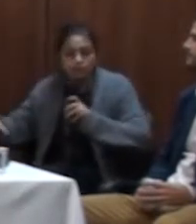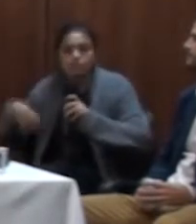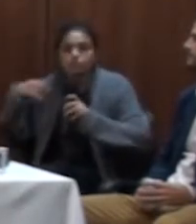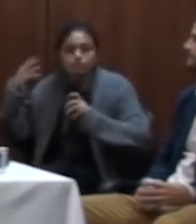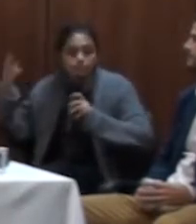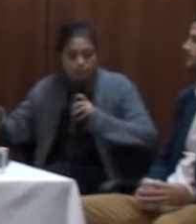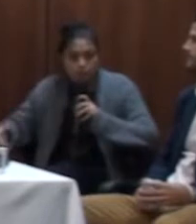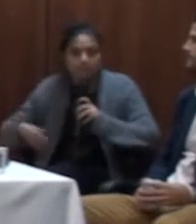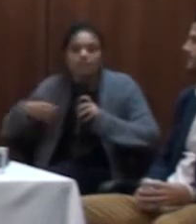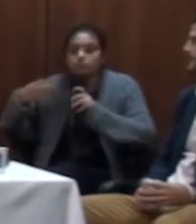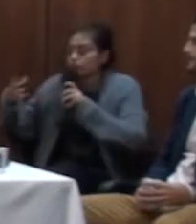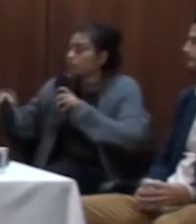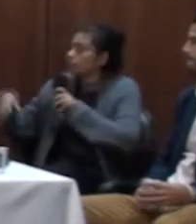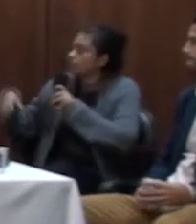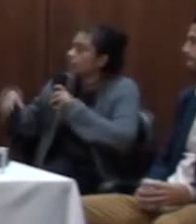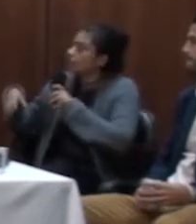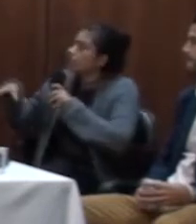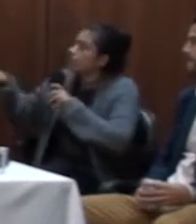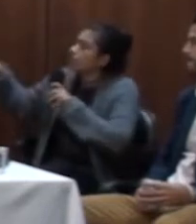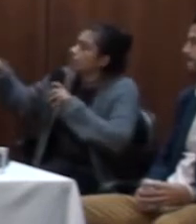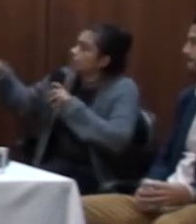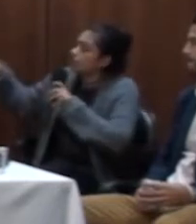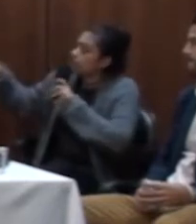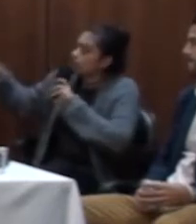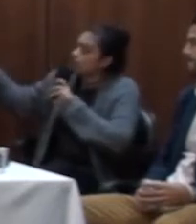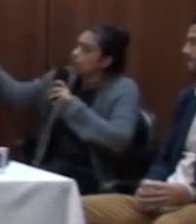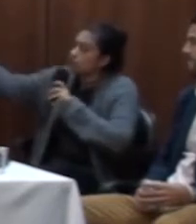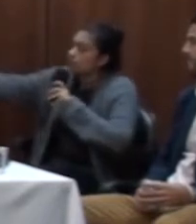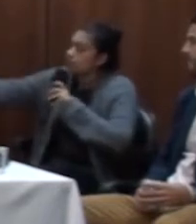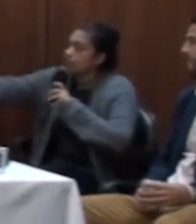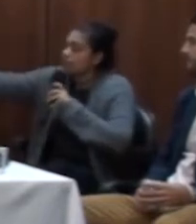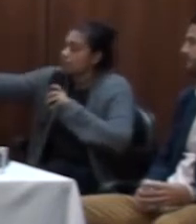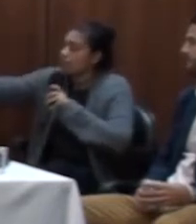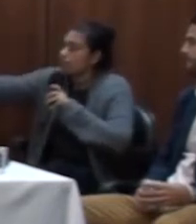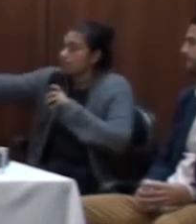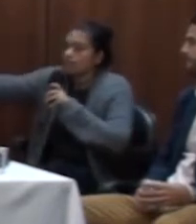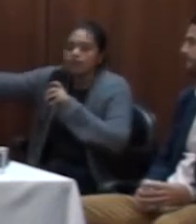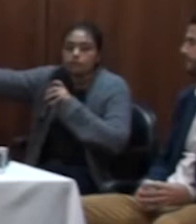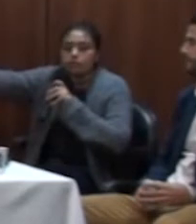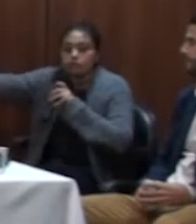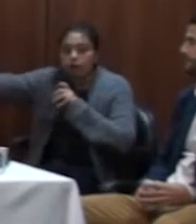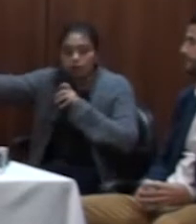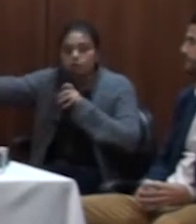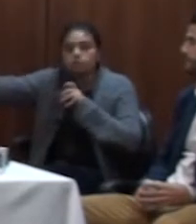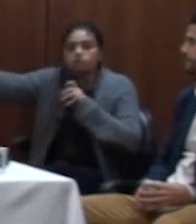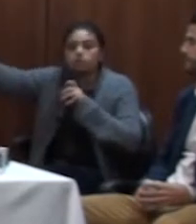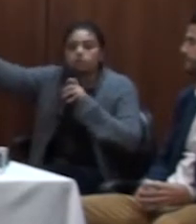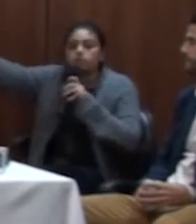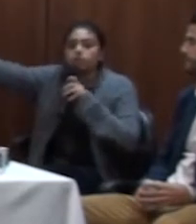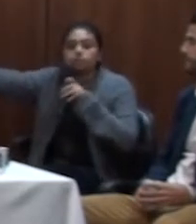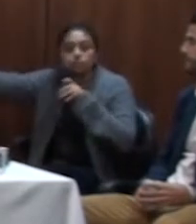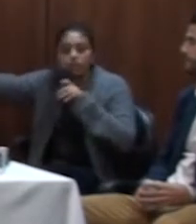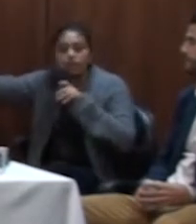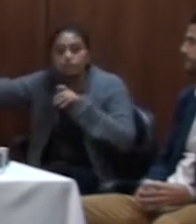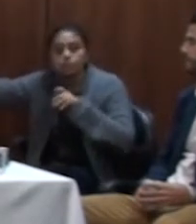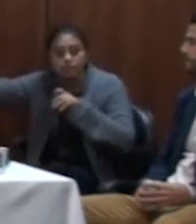dos ofícios que foram mandados no núcleo, ficou determinado que é esse comitê técnico estadual